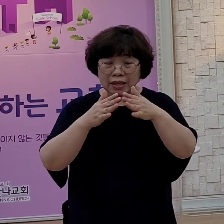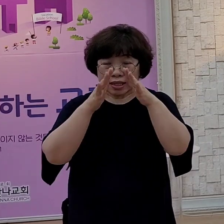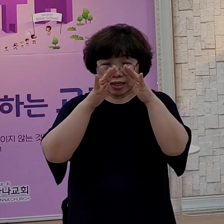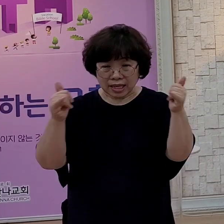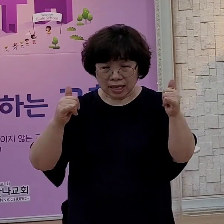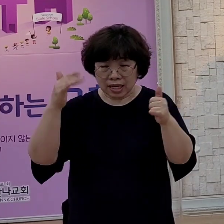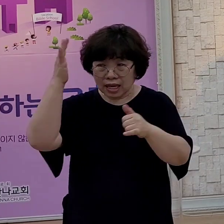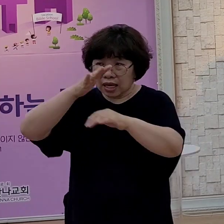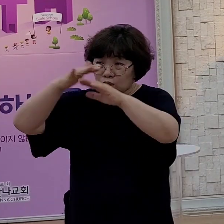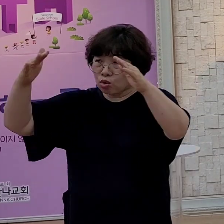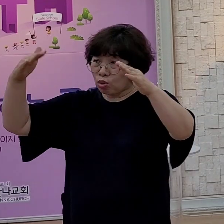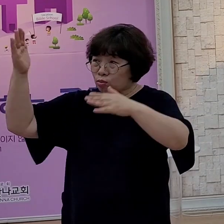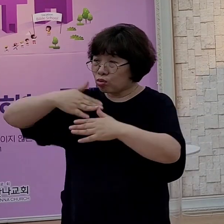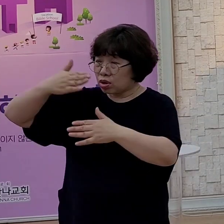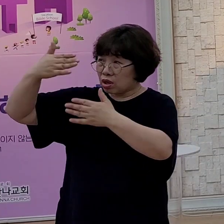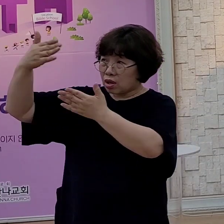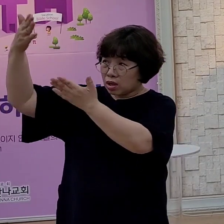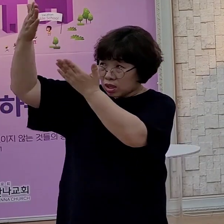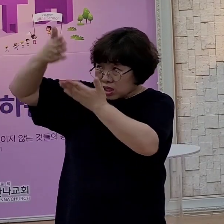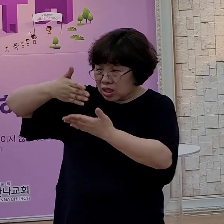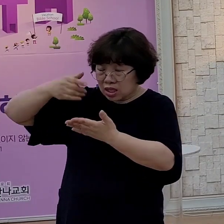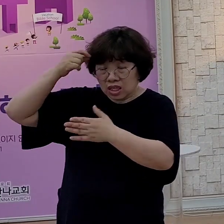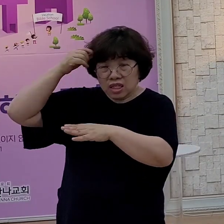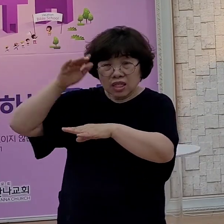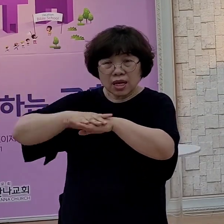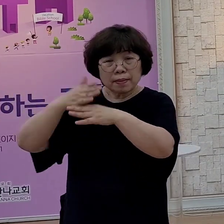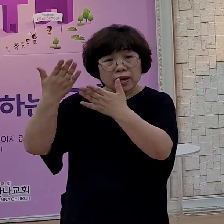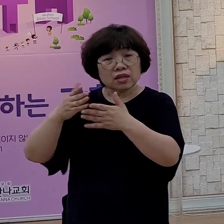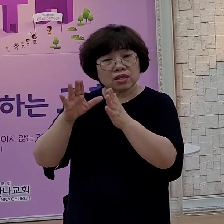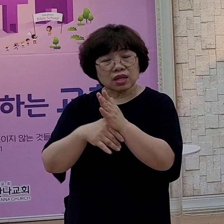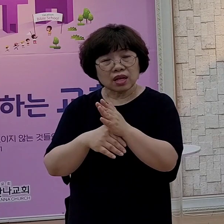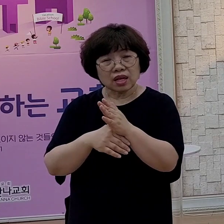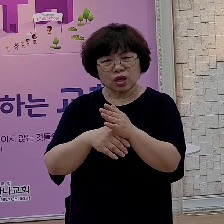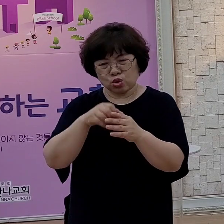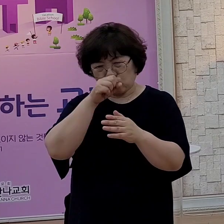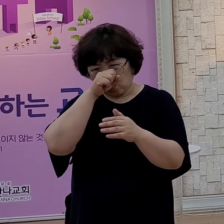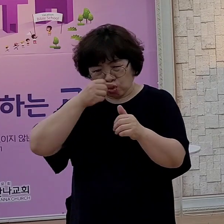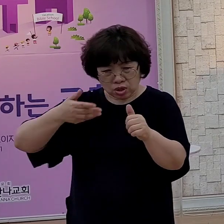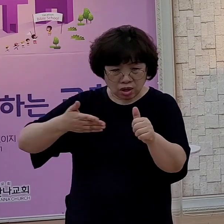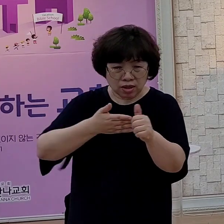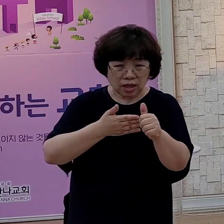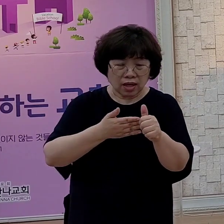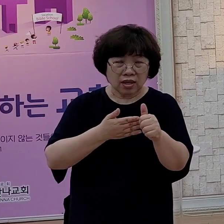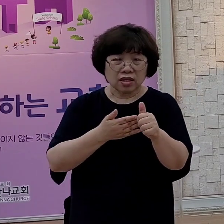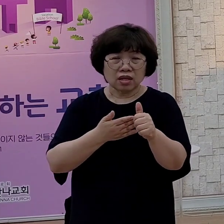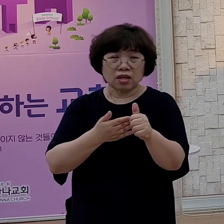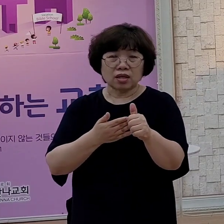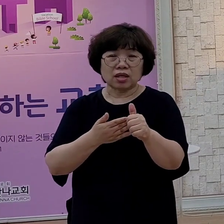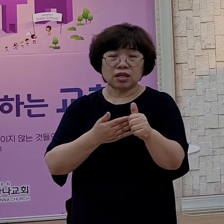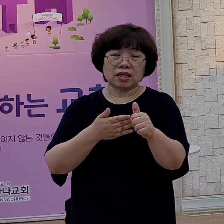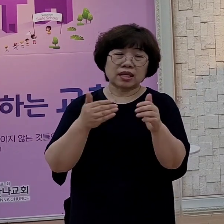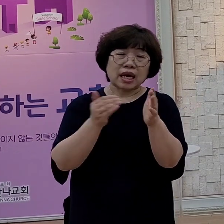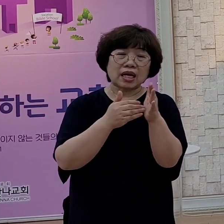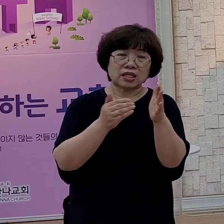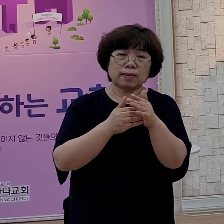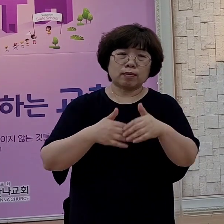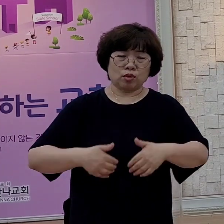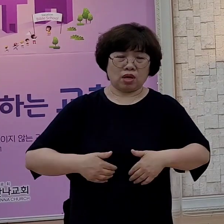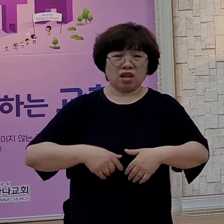이 위로부터의 이 지혜가 부어질 때에 거기에 선한 영향력이 미친다는 것을 기억하면서 우리